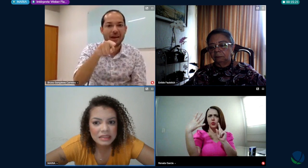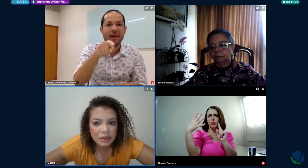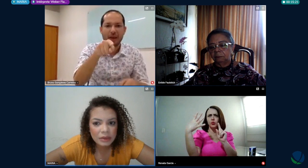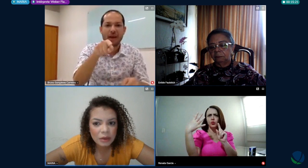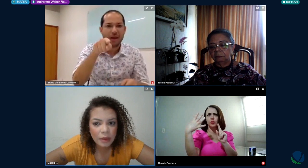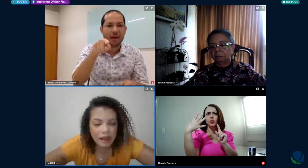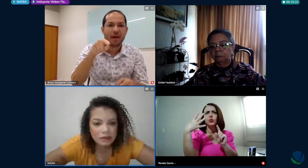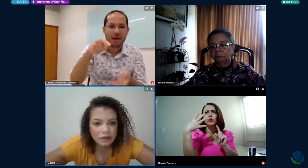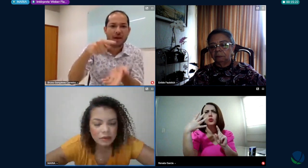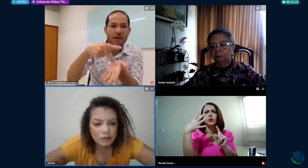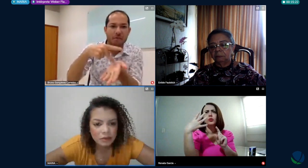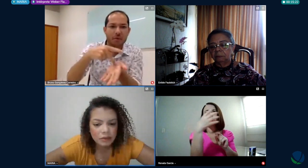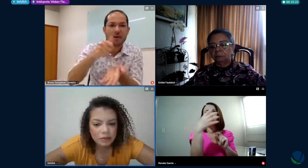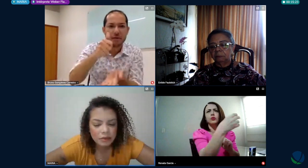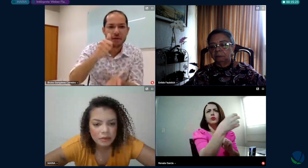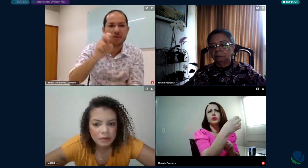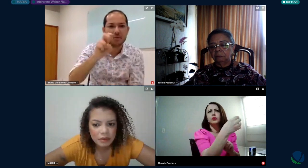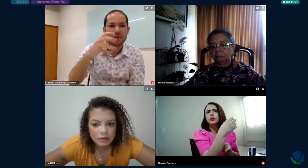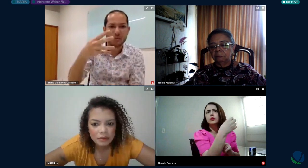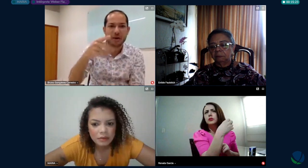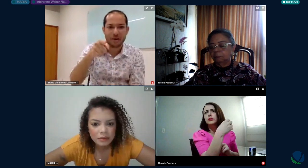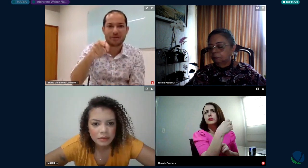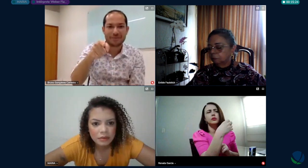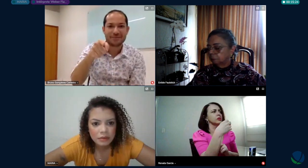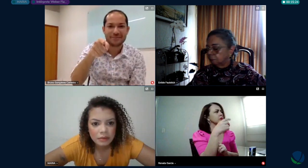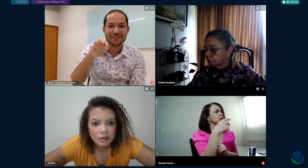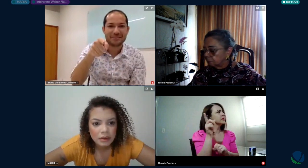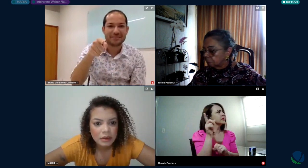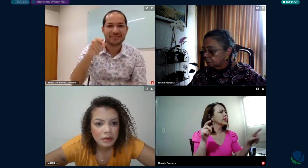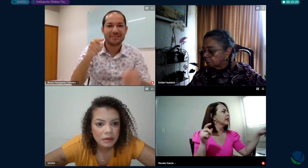Qual 154?